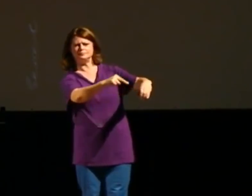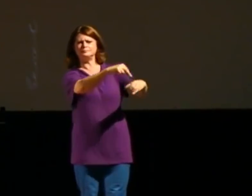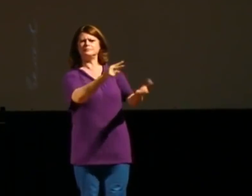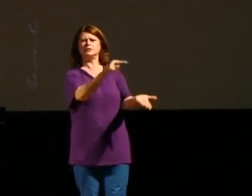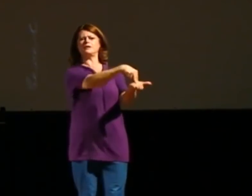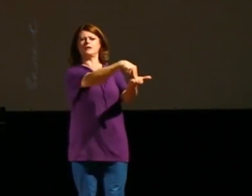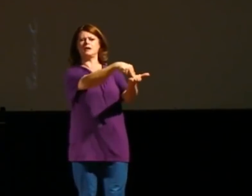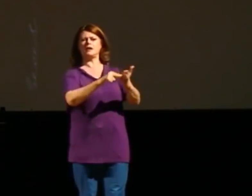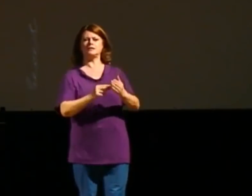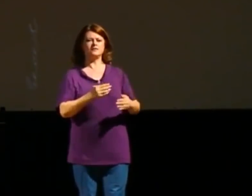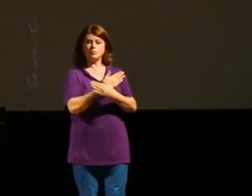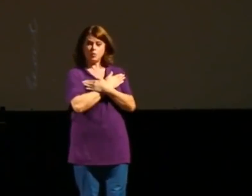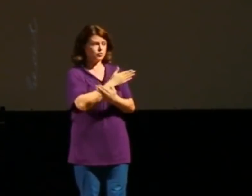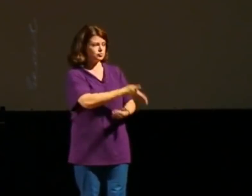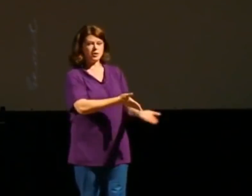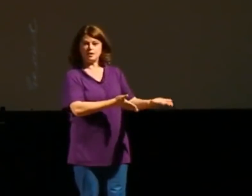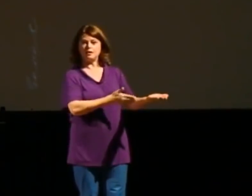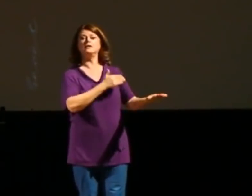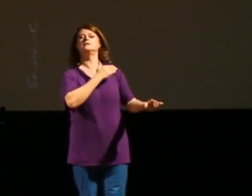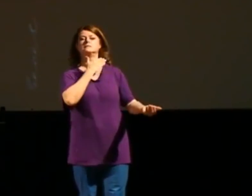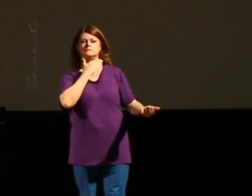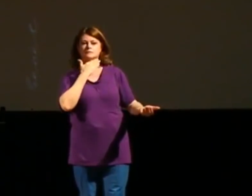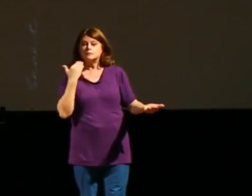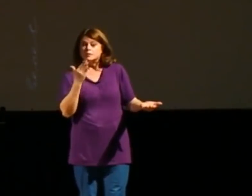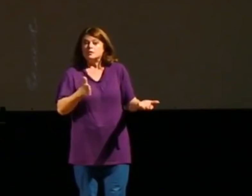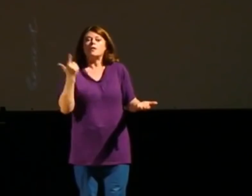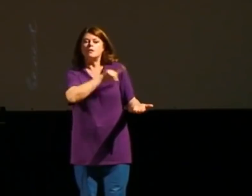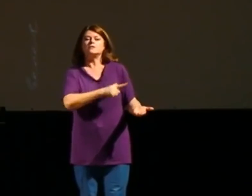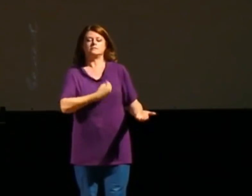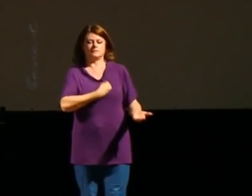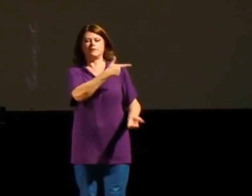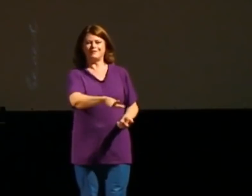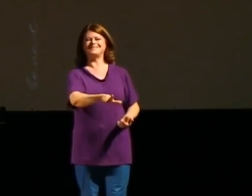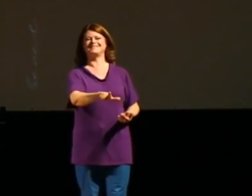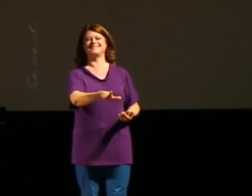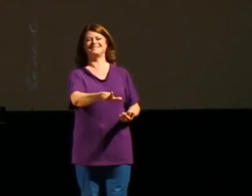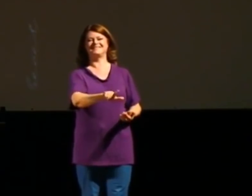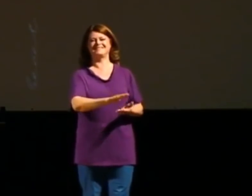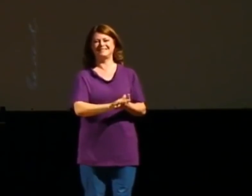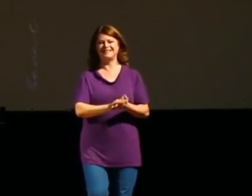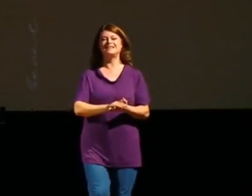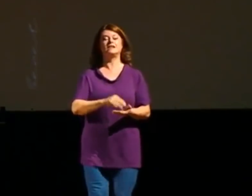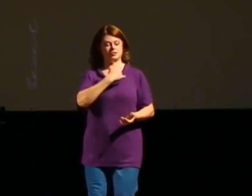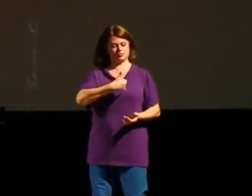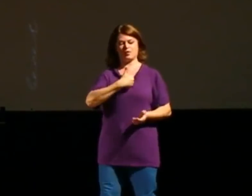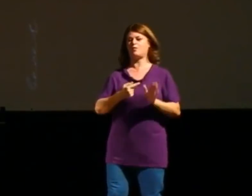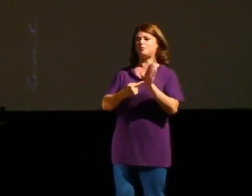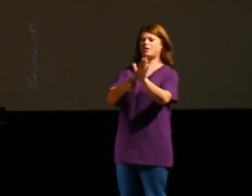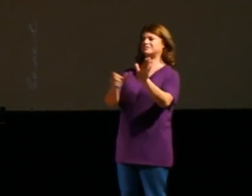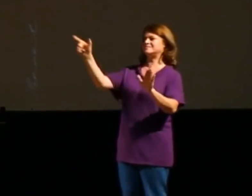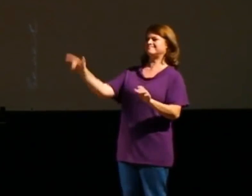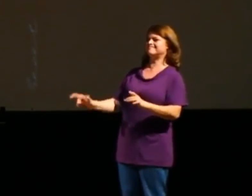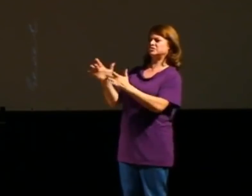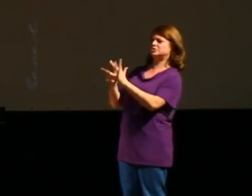viverá. E aquele que crê em mim, jamais verá a morte. O Evangelho de João responde à pergunta: quem é Jesus? O